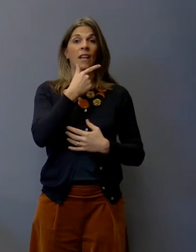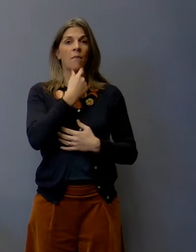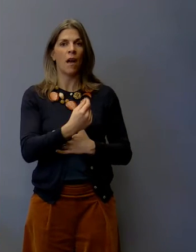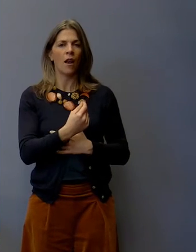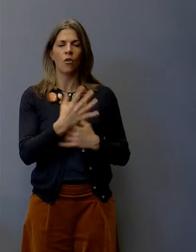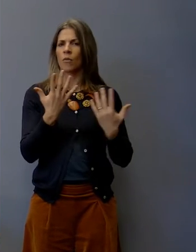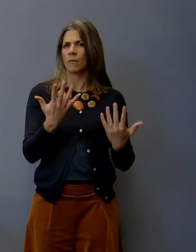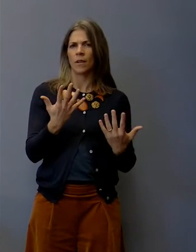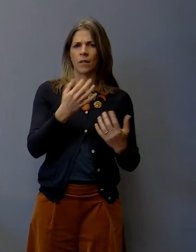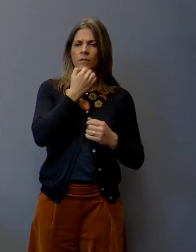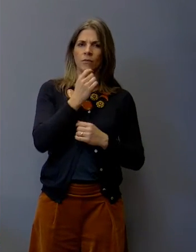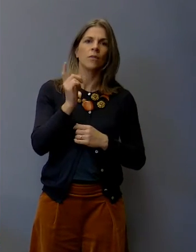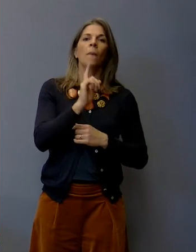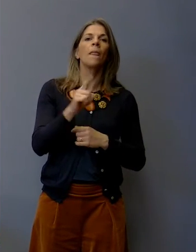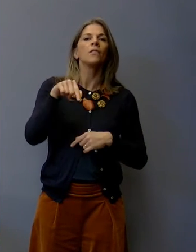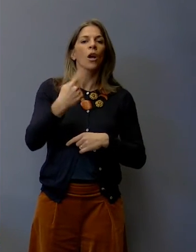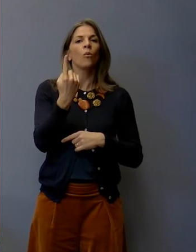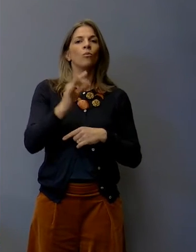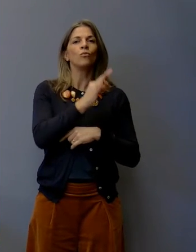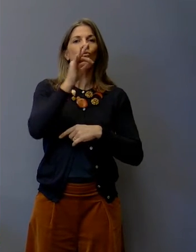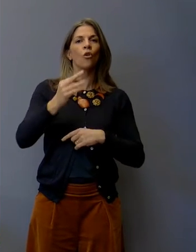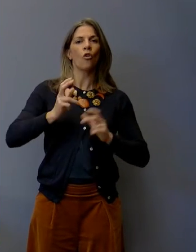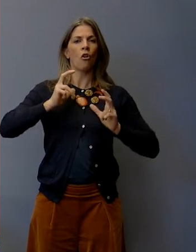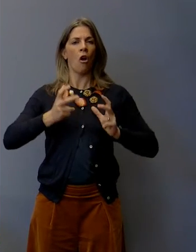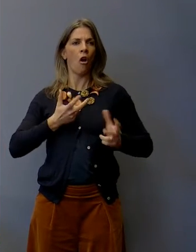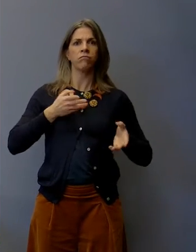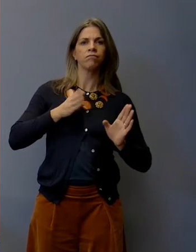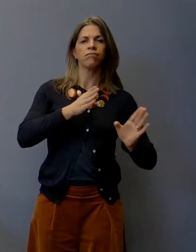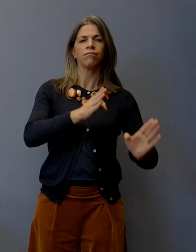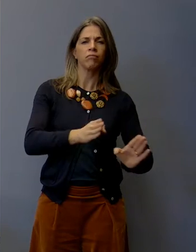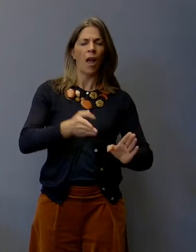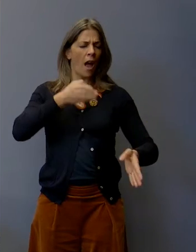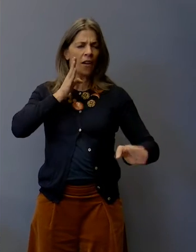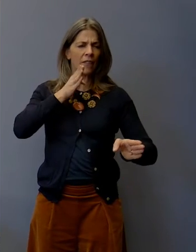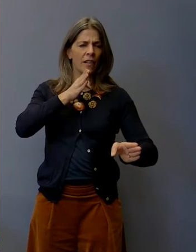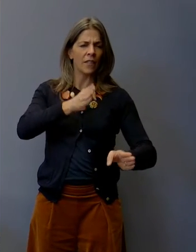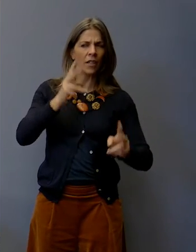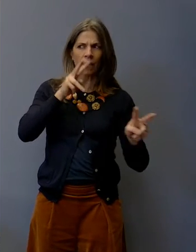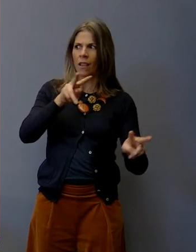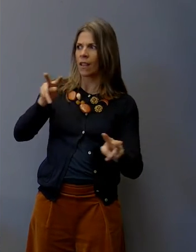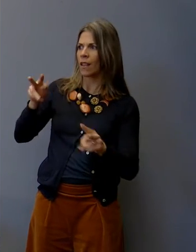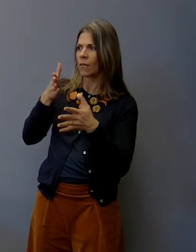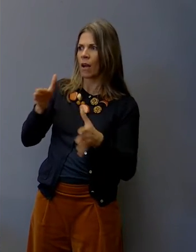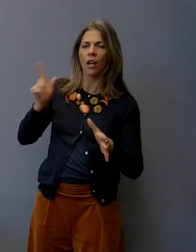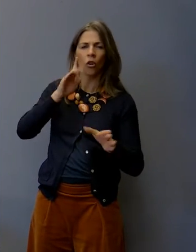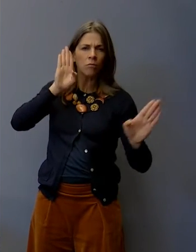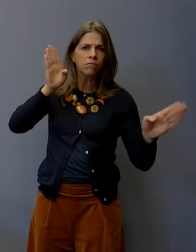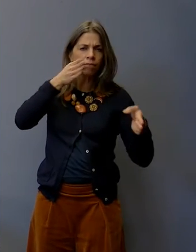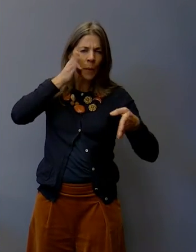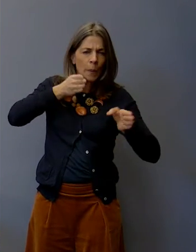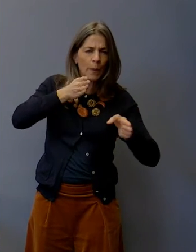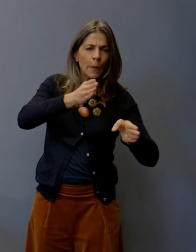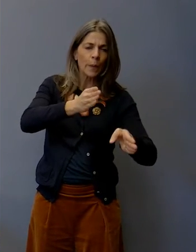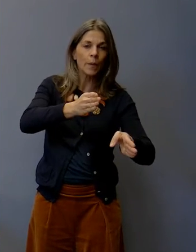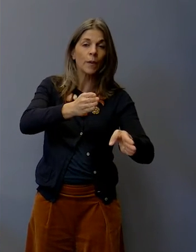dire nulla se non si governano le criticità correndo avanti non curandosi della realtà sventolando un oscura bandiera dell'efficientismo e